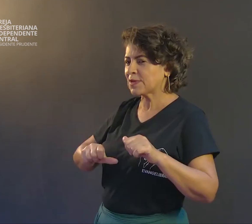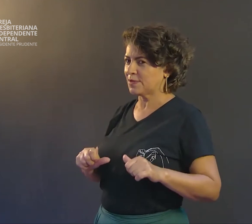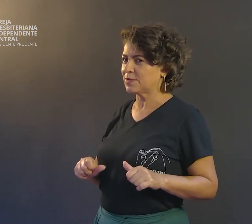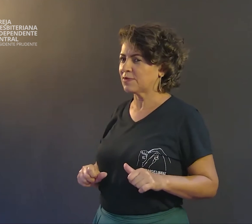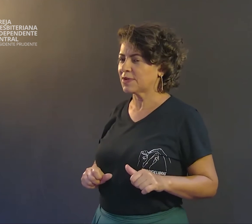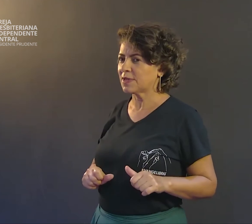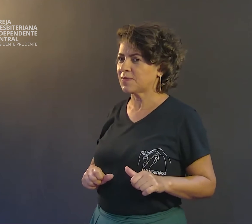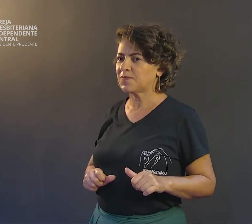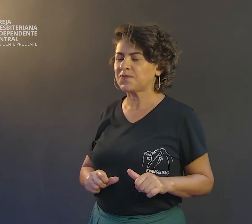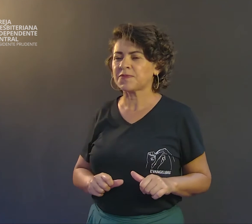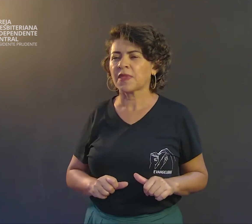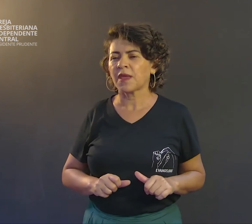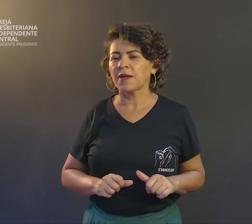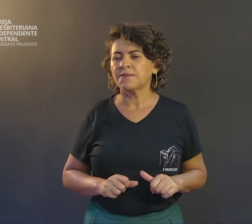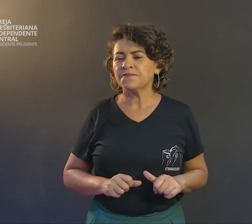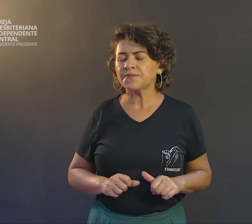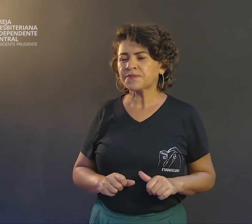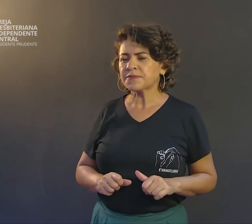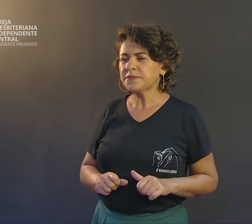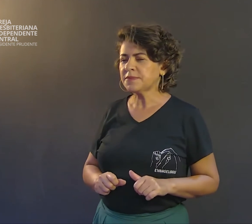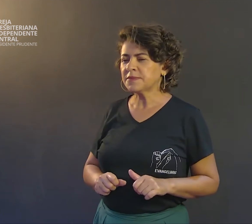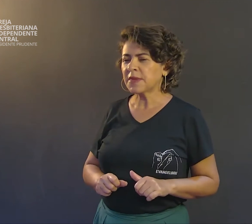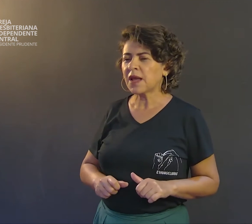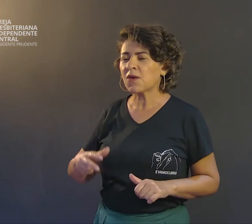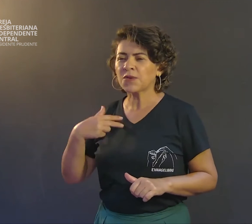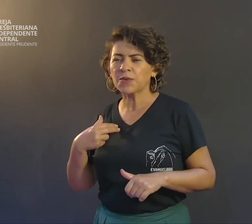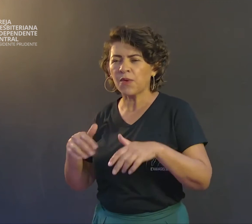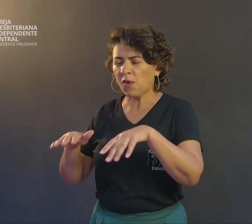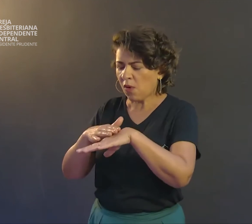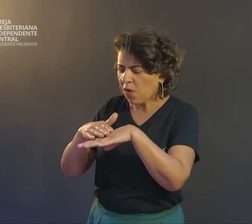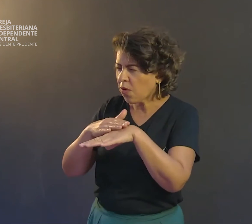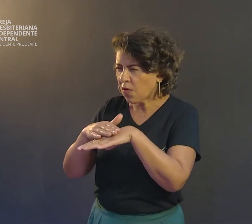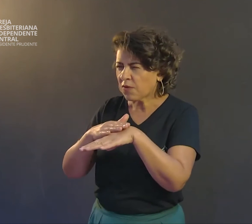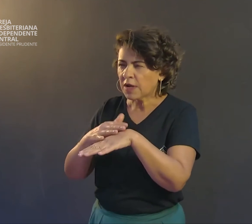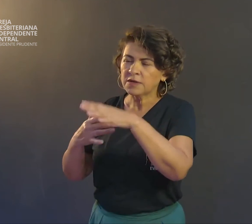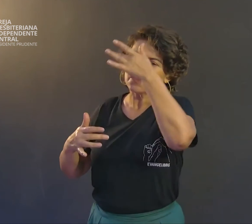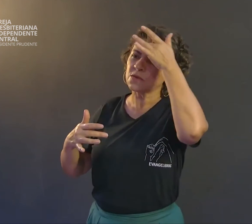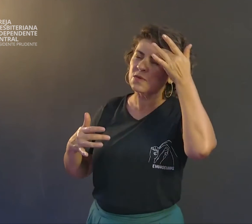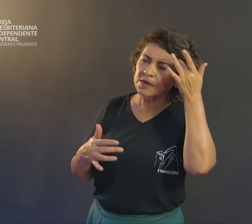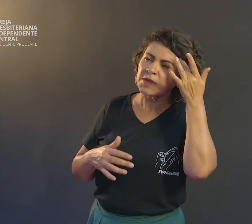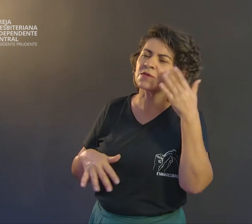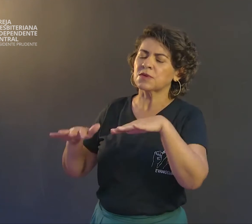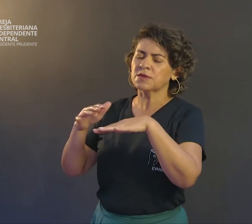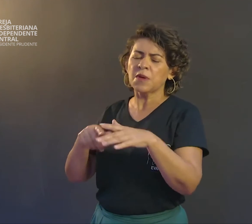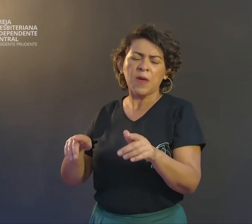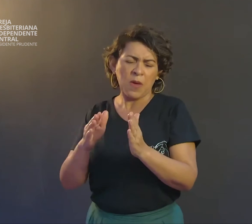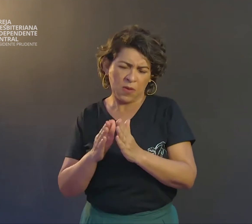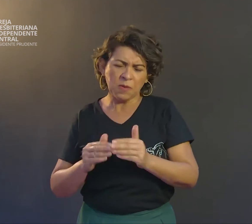Quando caminho com pessoas e peço a elas para confessar seus pecados a outra